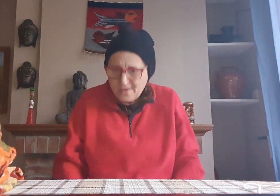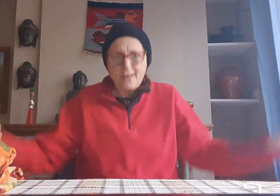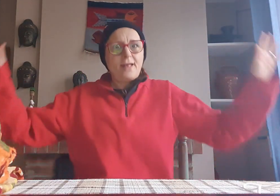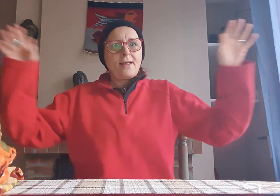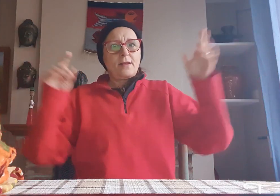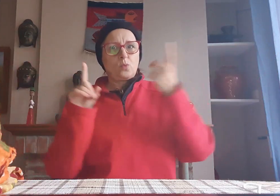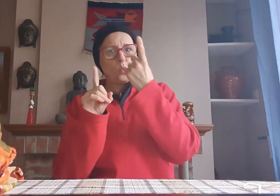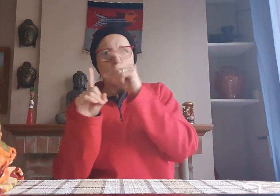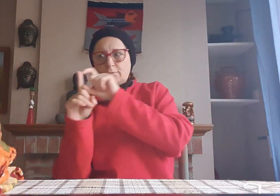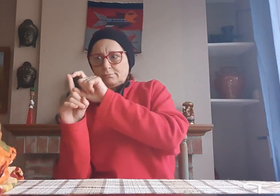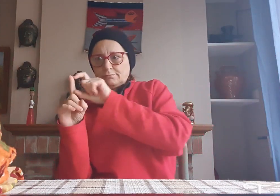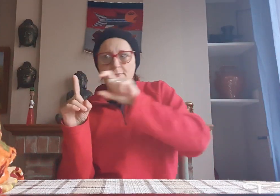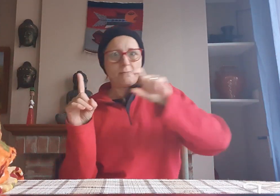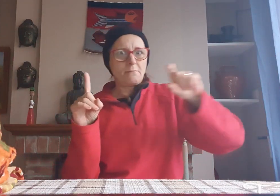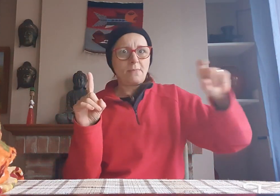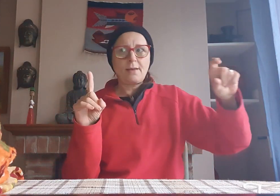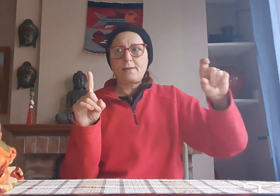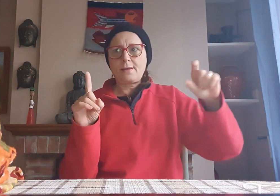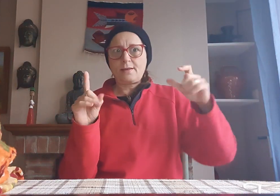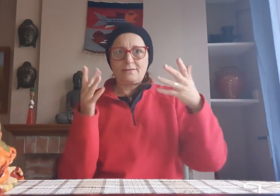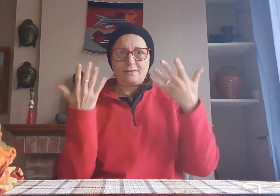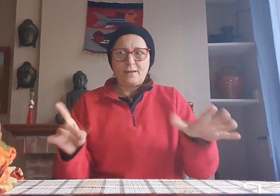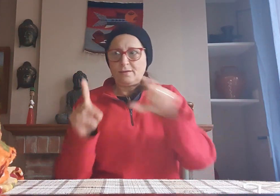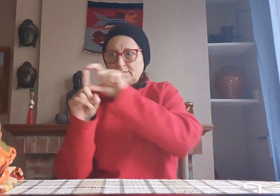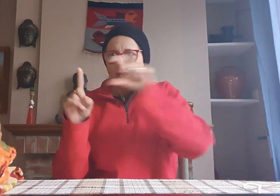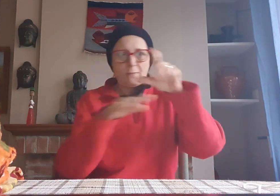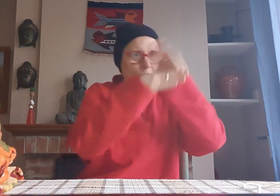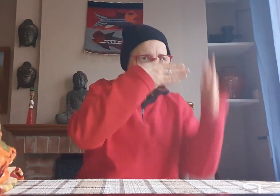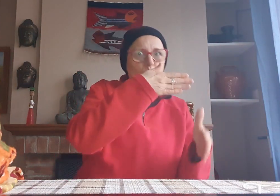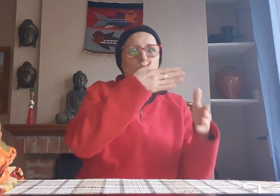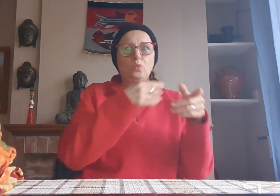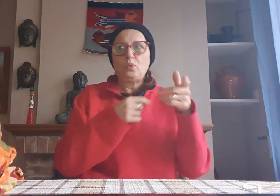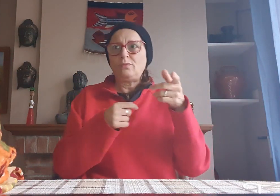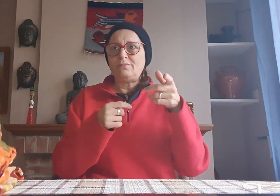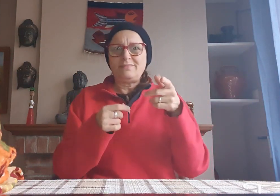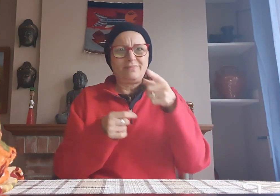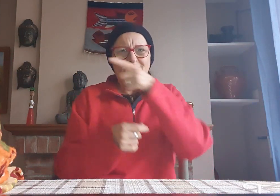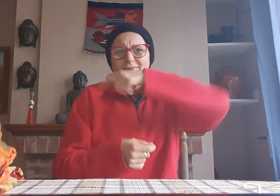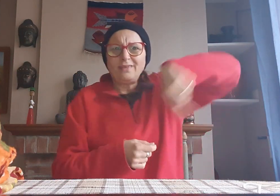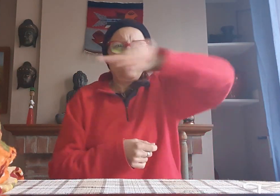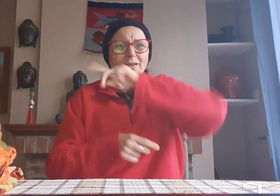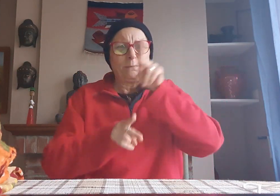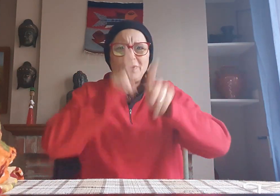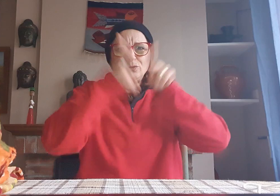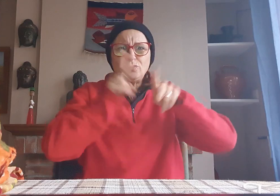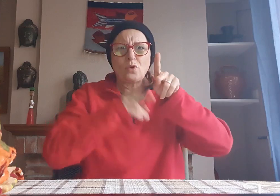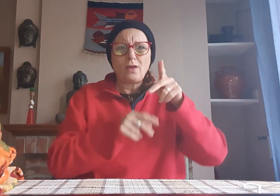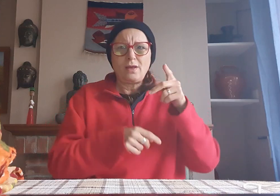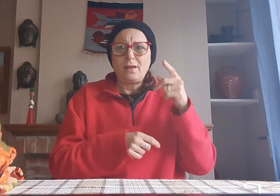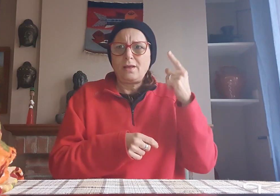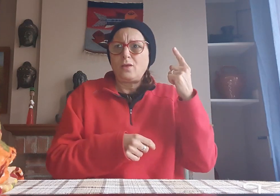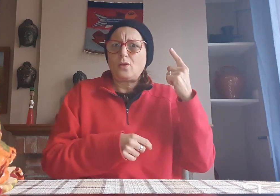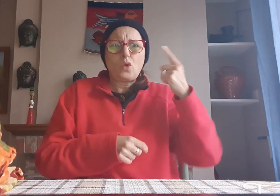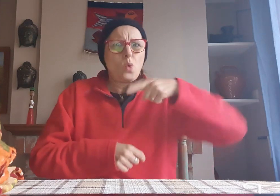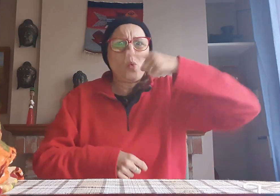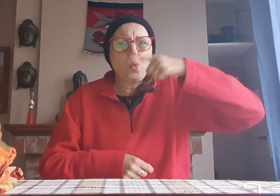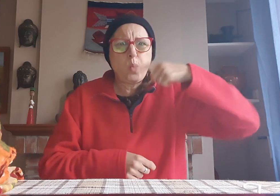quiere estar la gente. Pues ya está, ¿por qué no te vuelves a tu despacho a hacer más llamadas? No me seas condescendiente. Vale, lo único que digo es que quiero